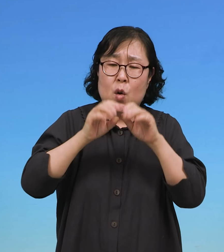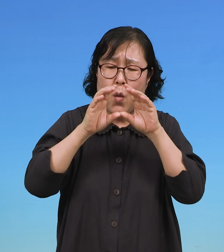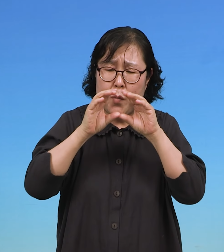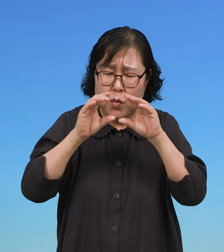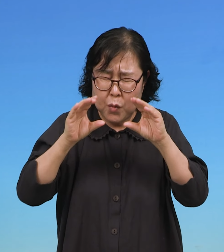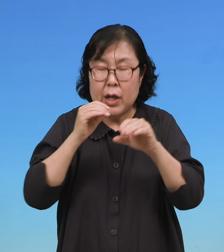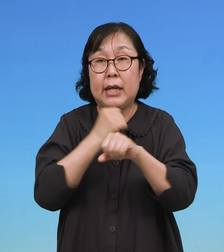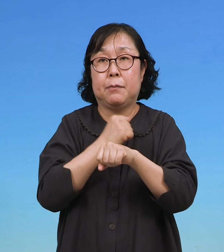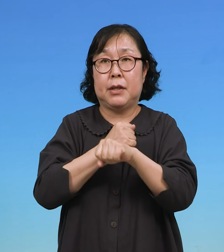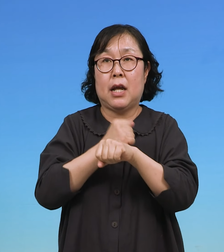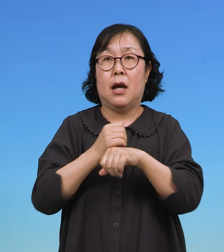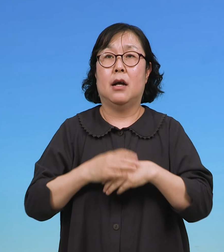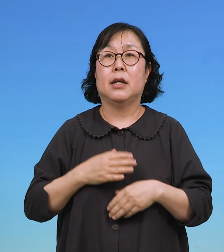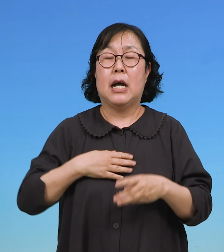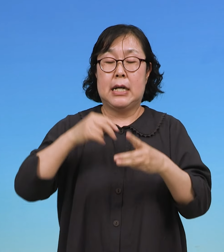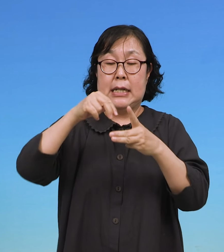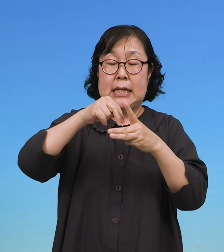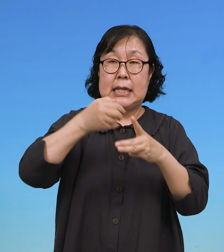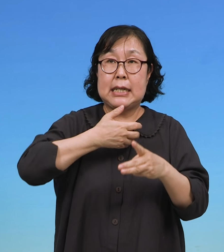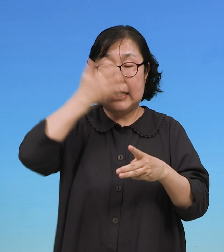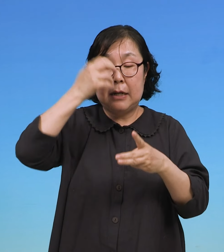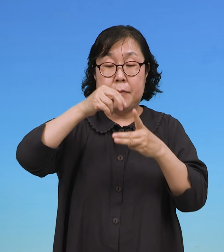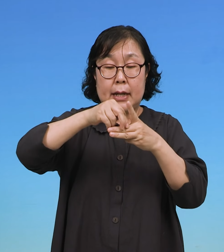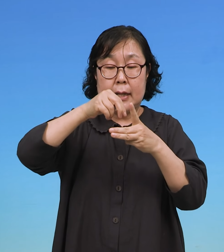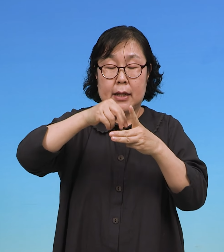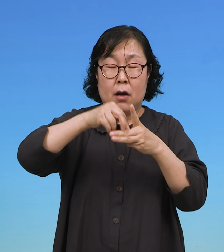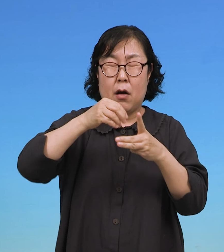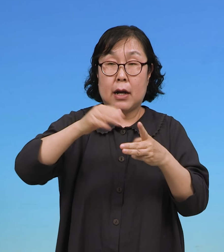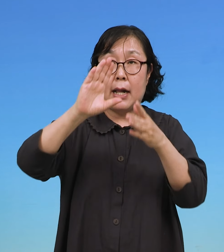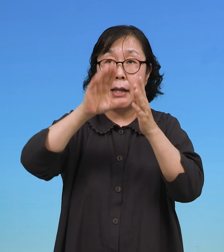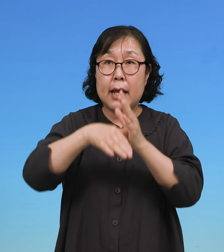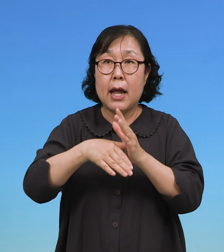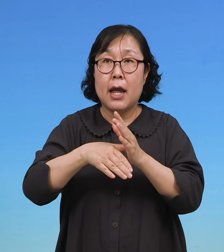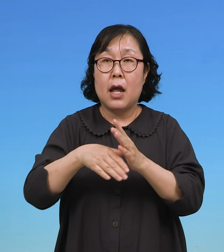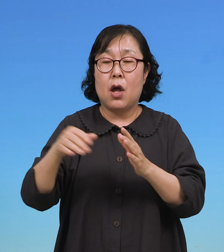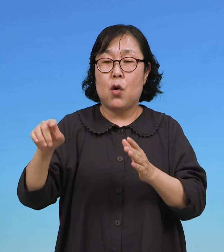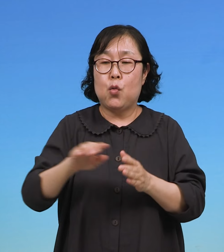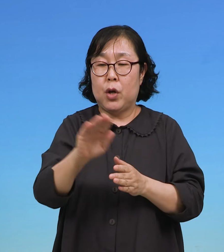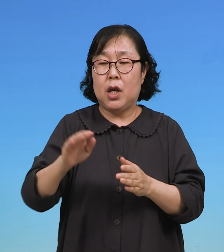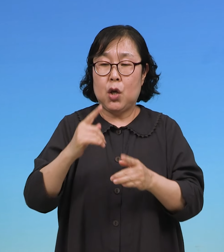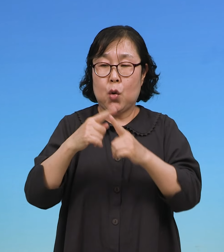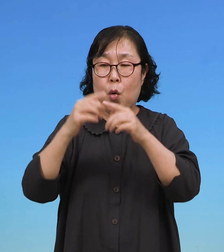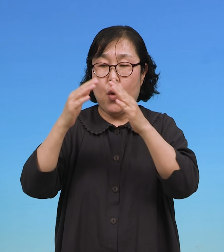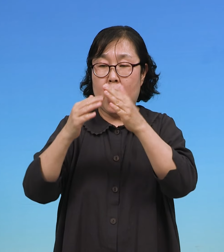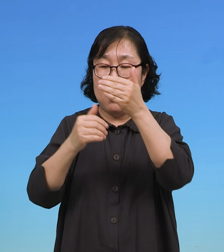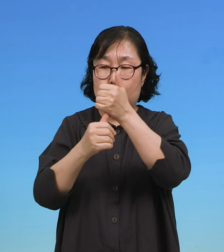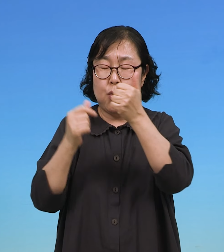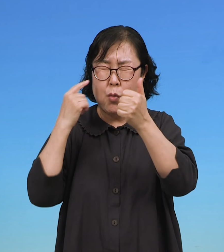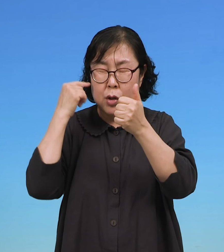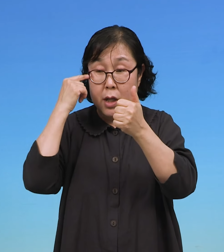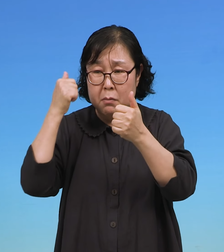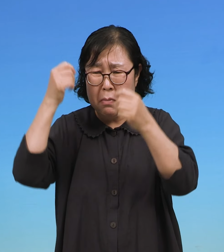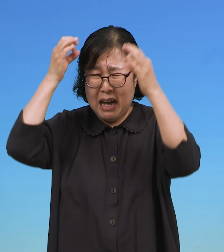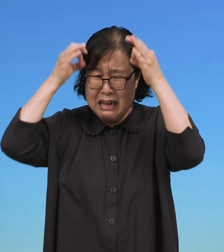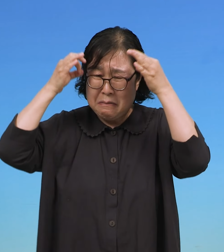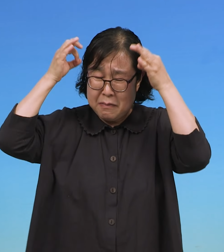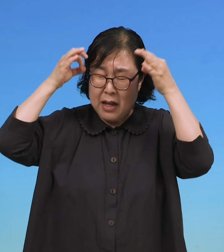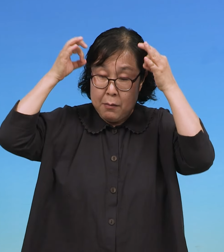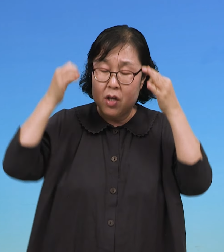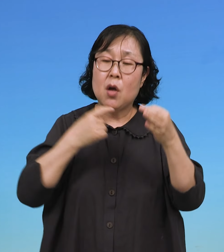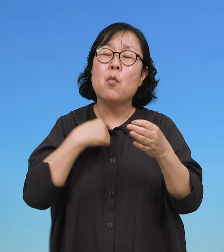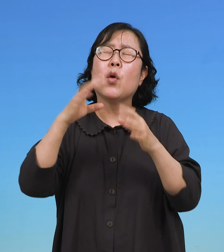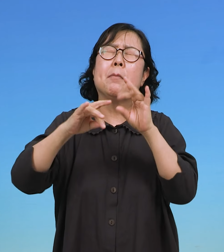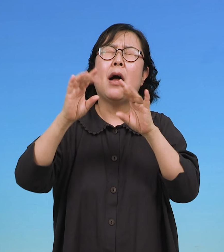보세요. 제가 이제 드림센터로 가는데 우리 교회에 부임한 교육 전사님이 이제 막 보니까 땀을